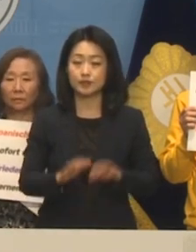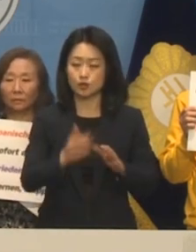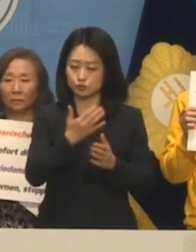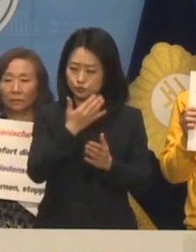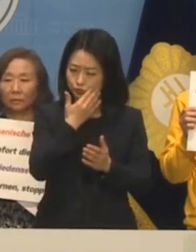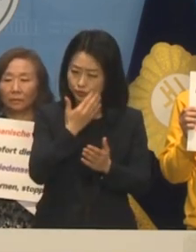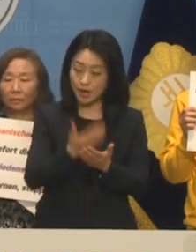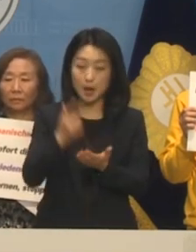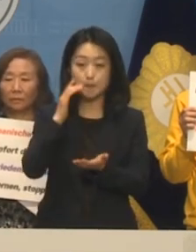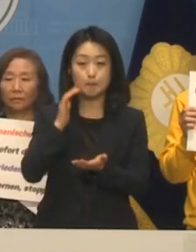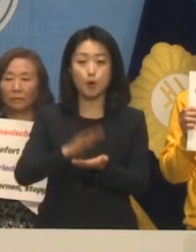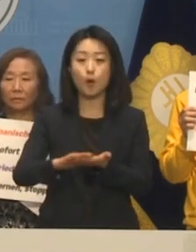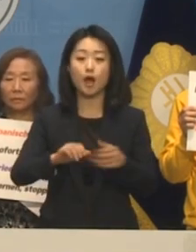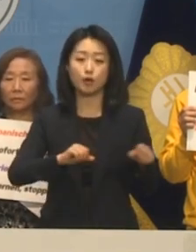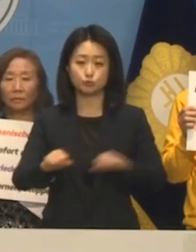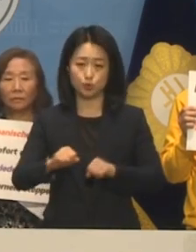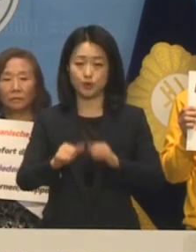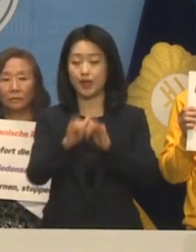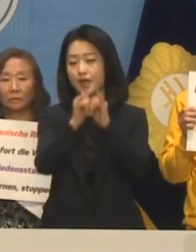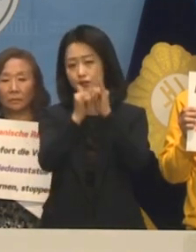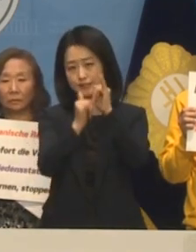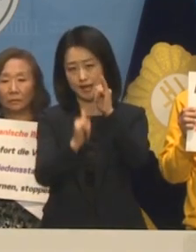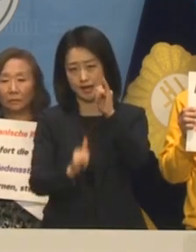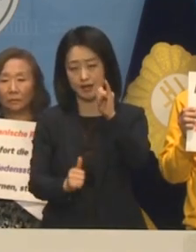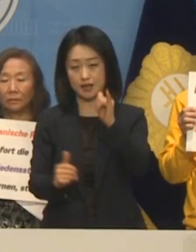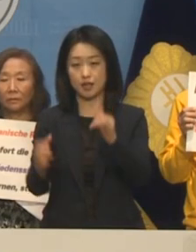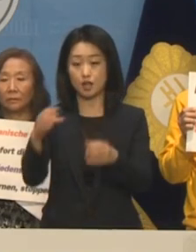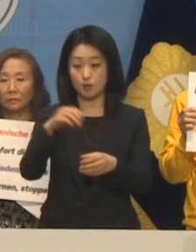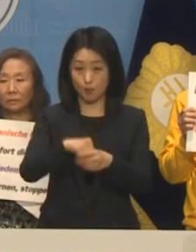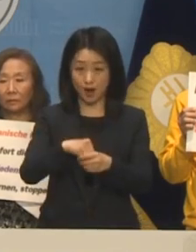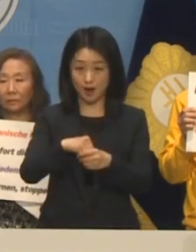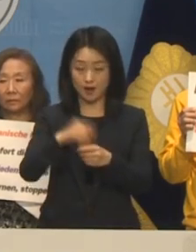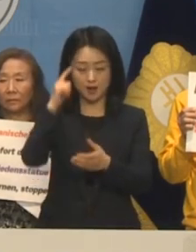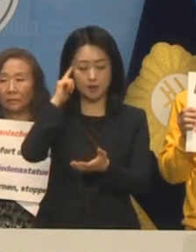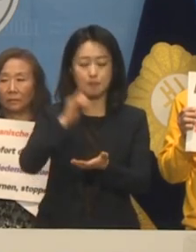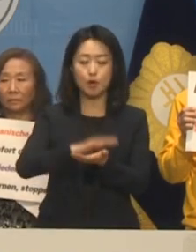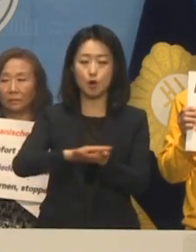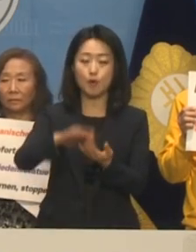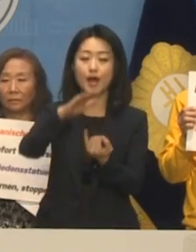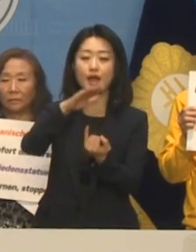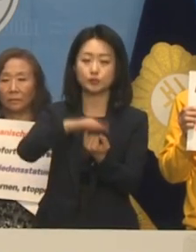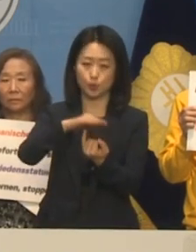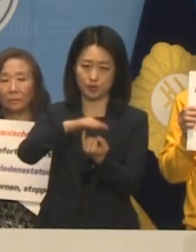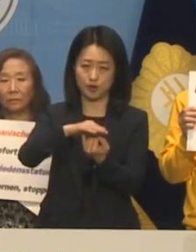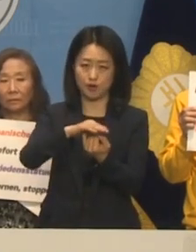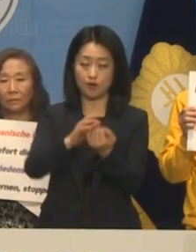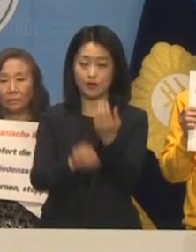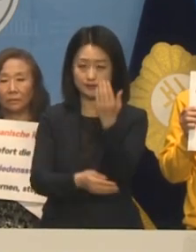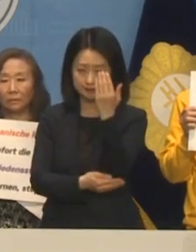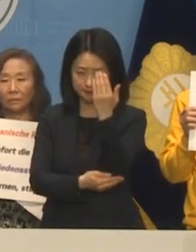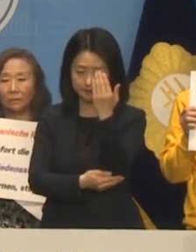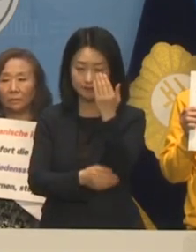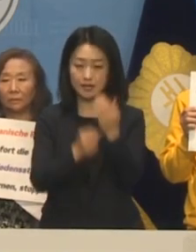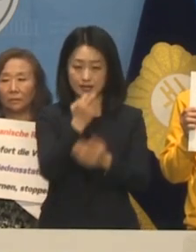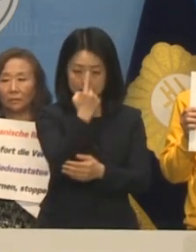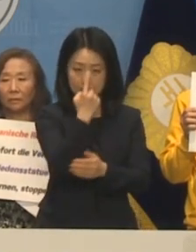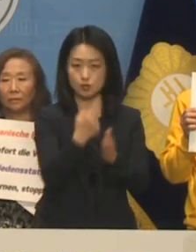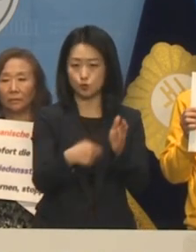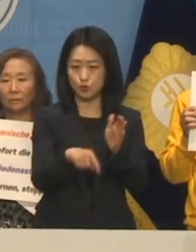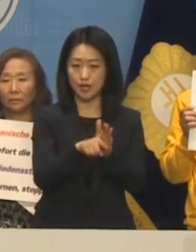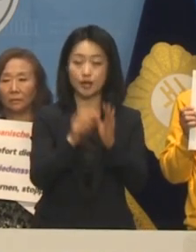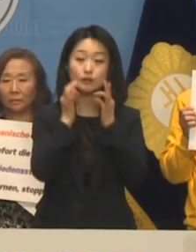숭고한 평화운동의 역사, 그런 역사가 담겨있는 평화의 소녀상, 그 소녀상을 지키기 위한